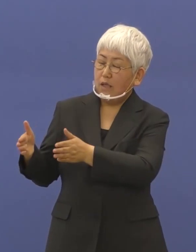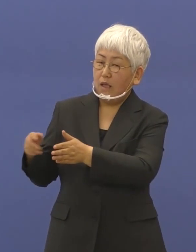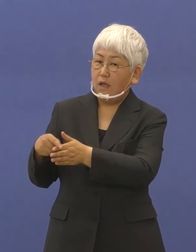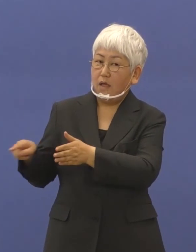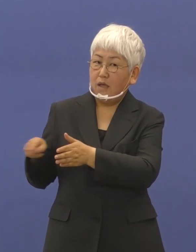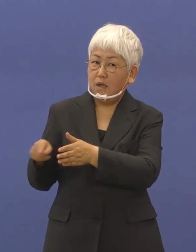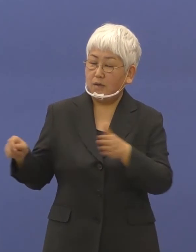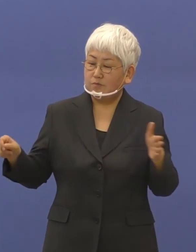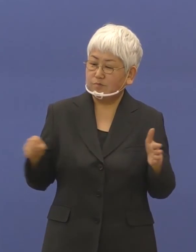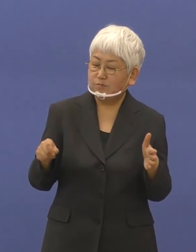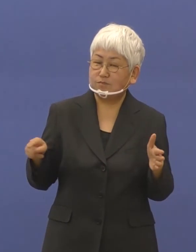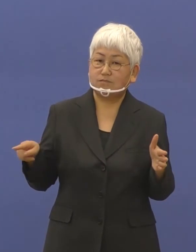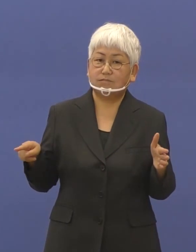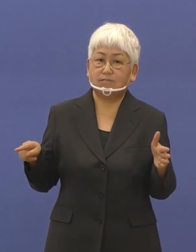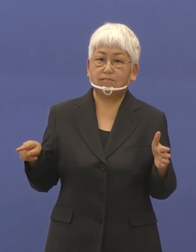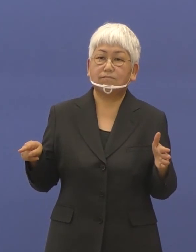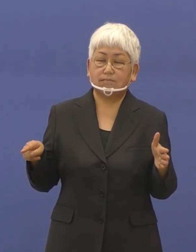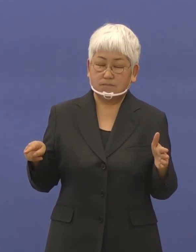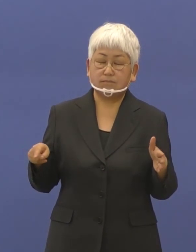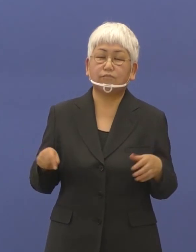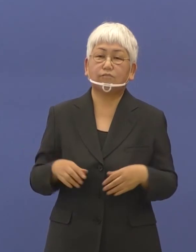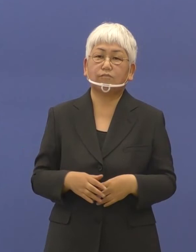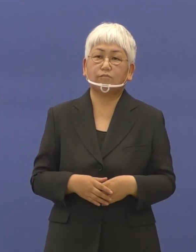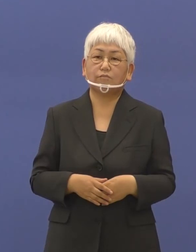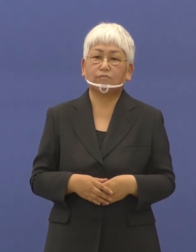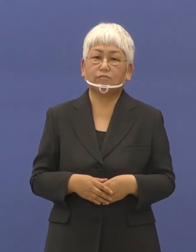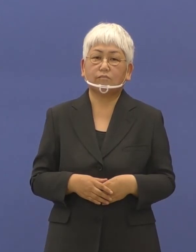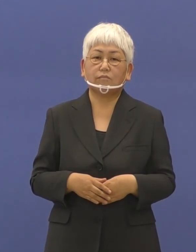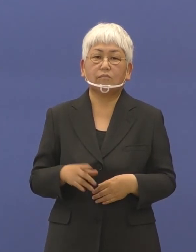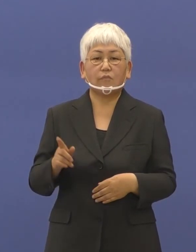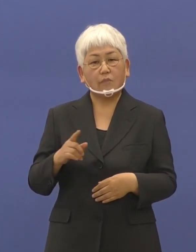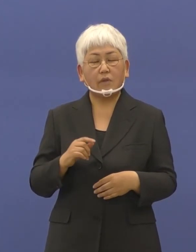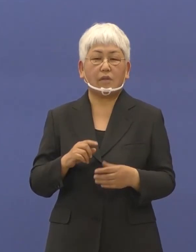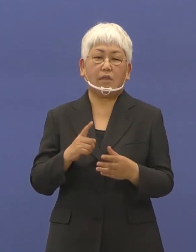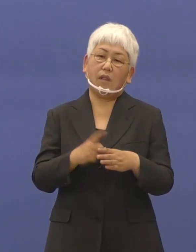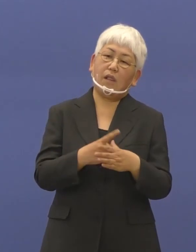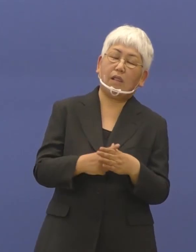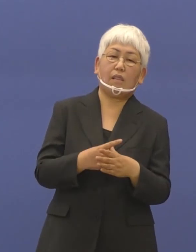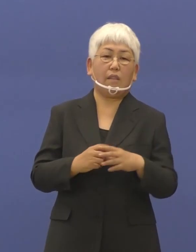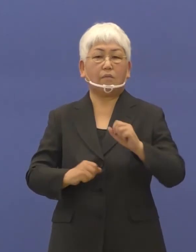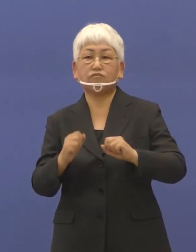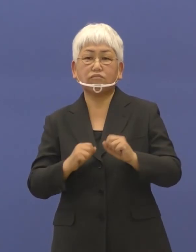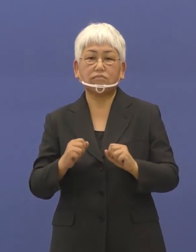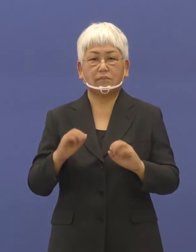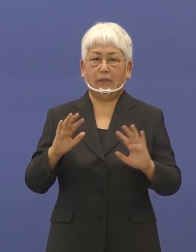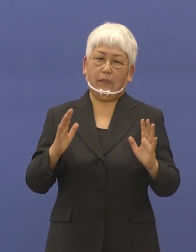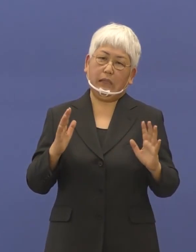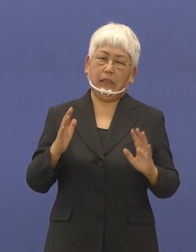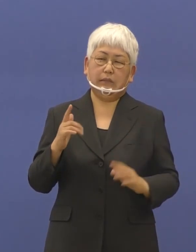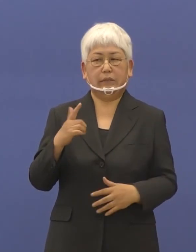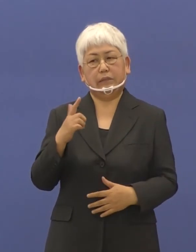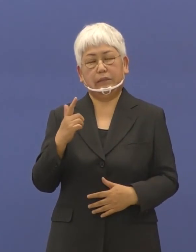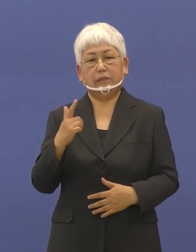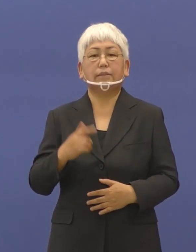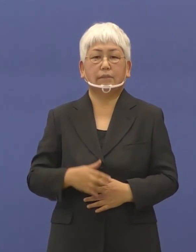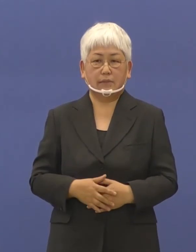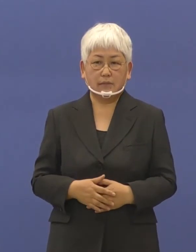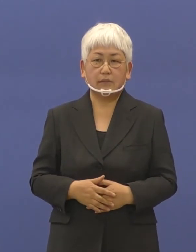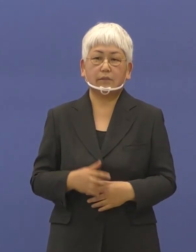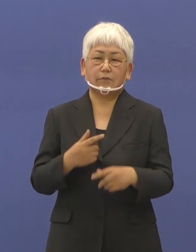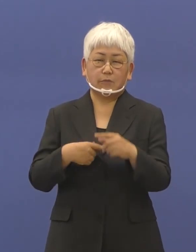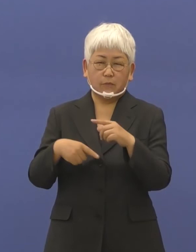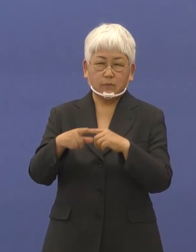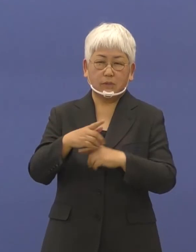数については、何もないように振る舞うのはダメで、やはりより慎重